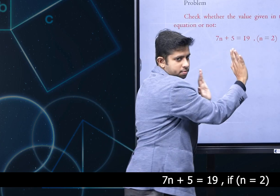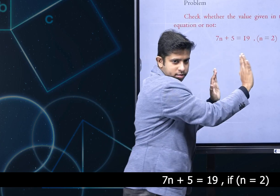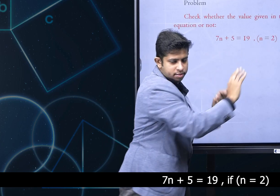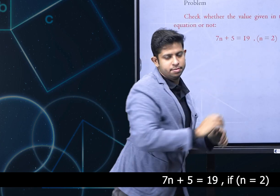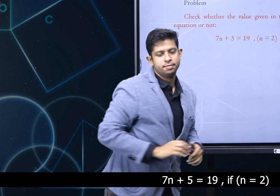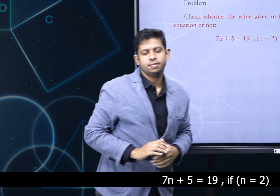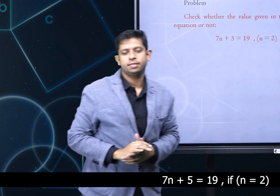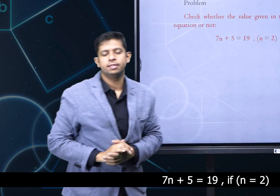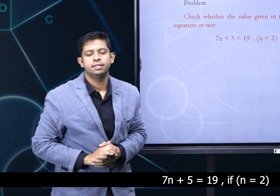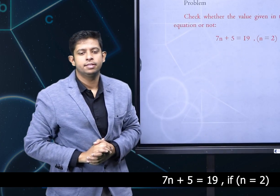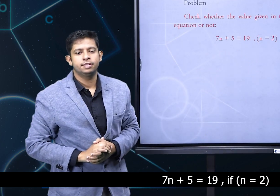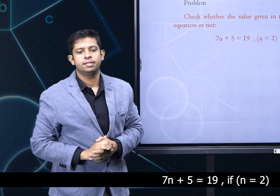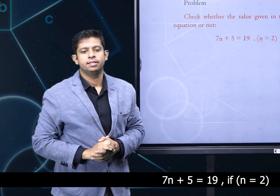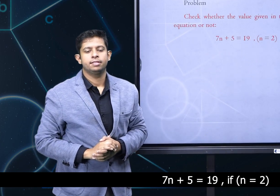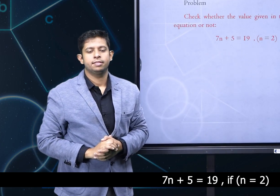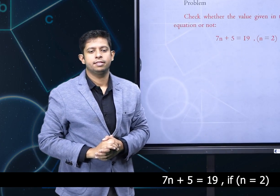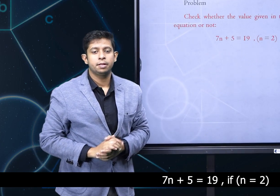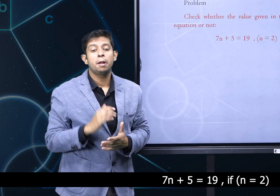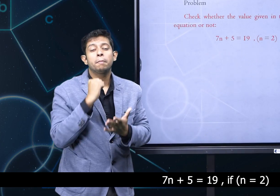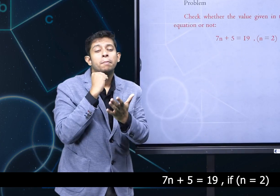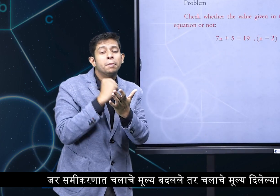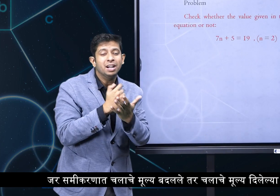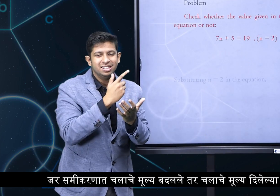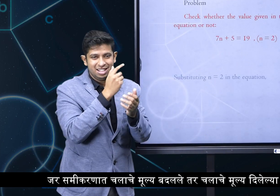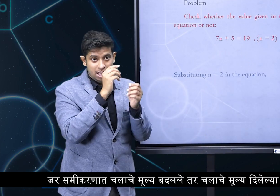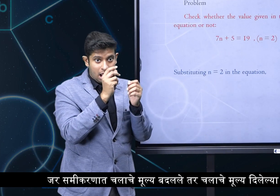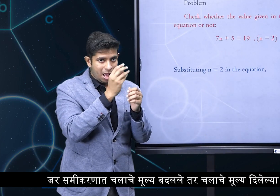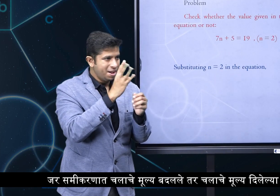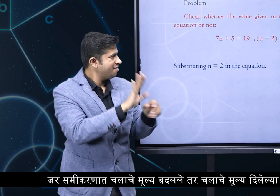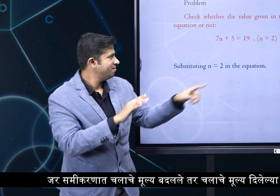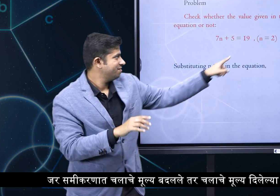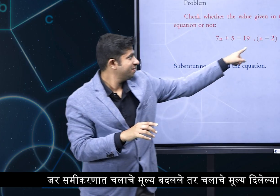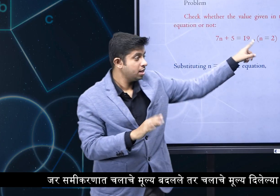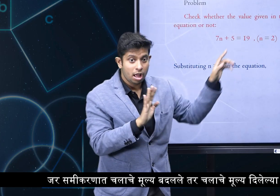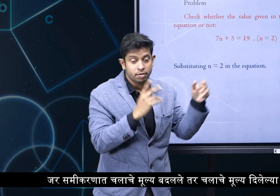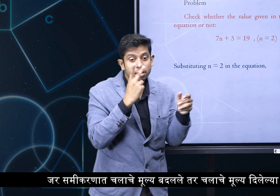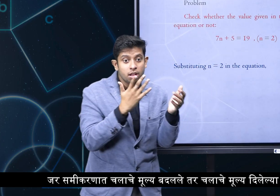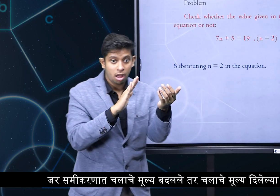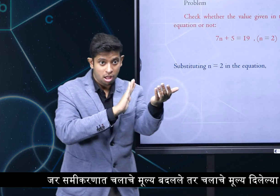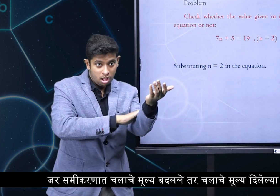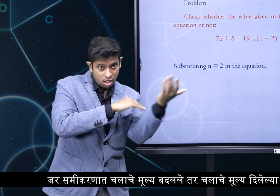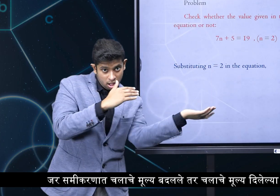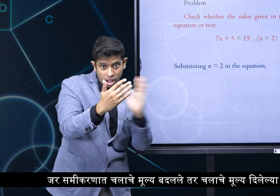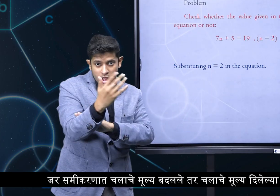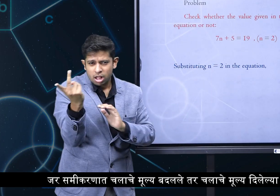5 equals to 19. जर n equals to 2, जर समीकरणात चलाचे मूल्य बदलले तर चलाचे मूल्य